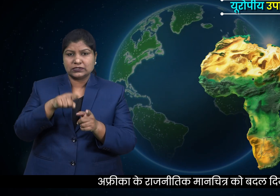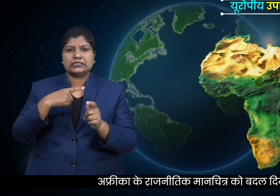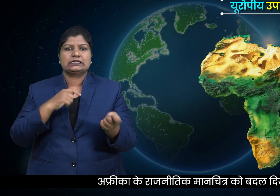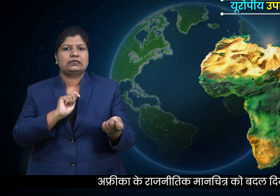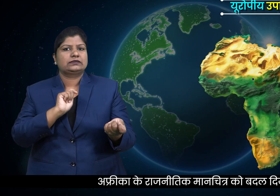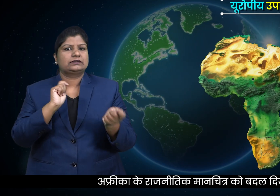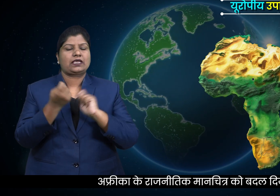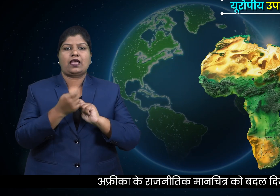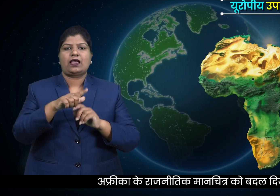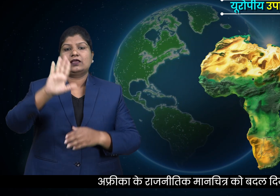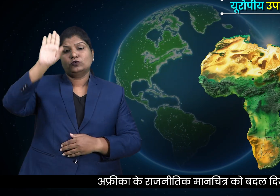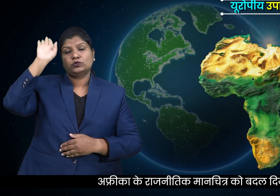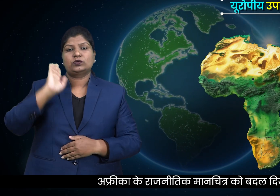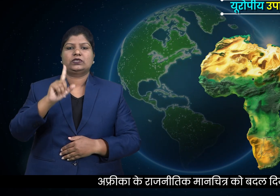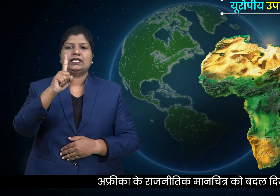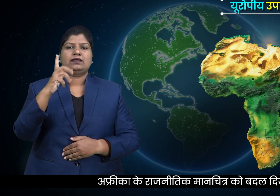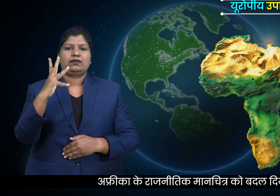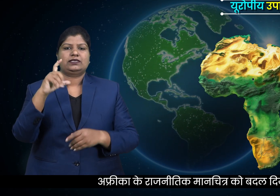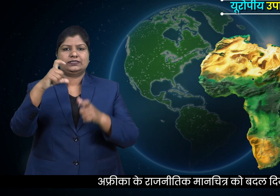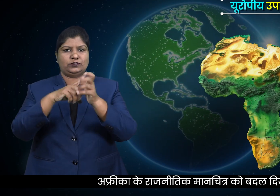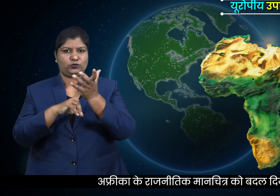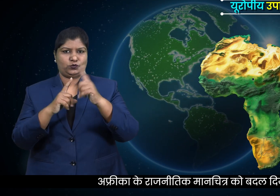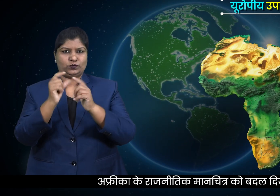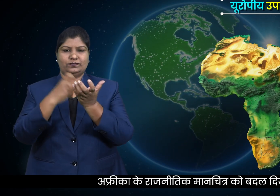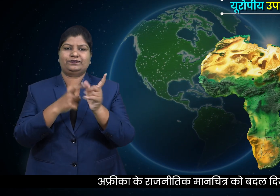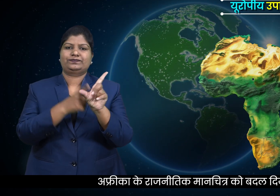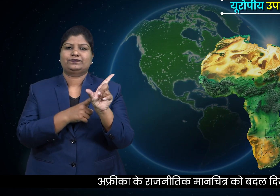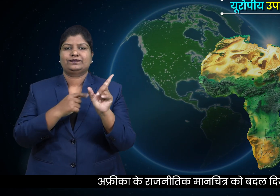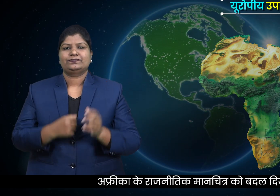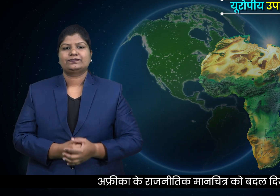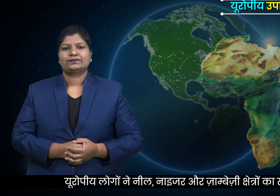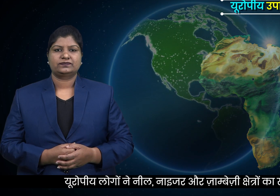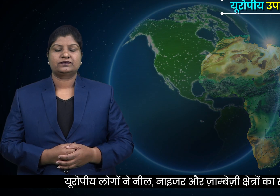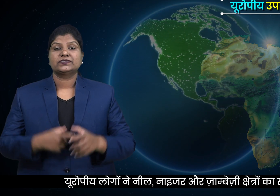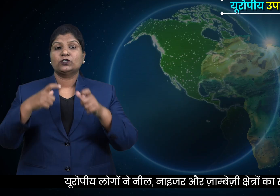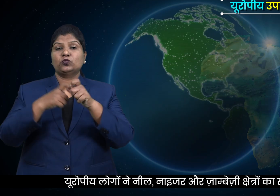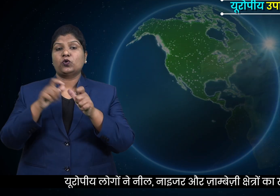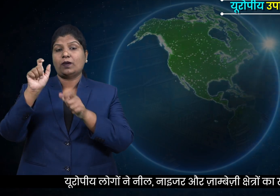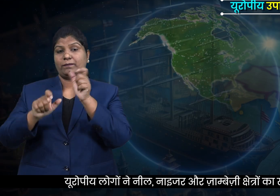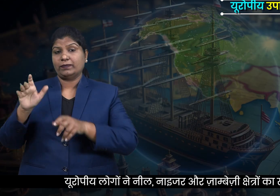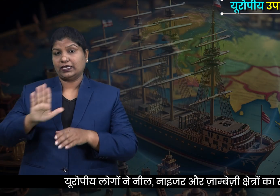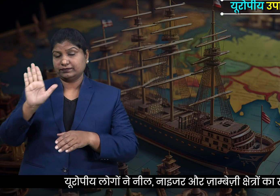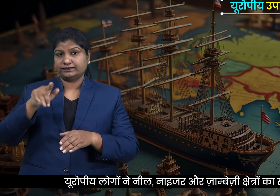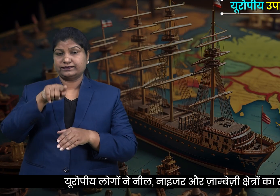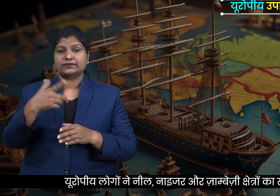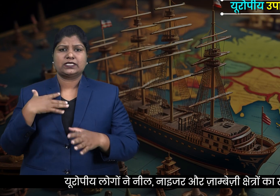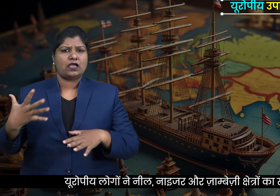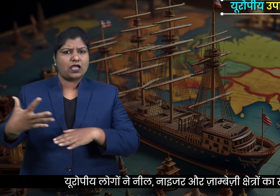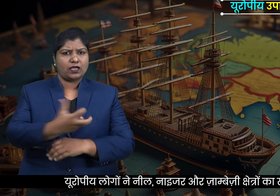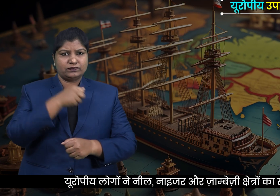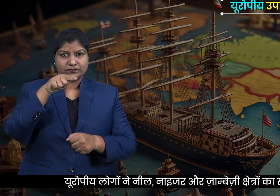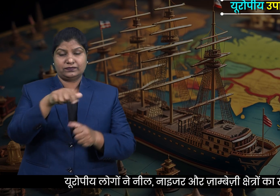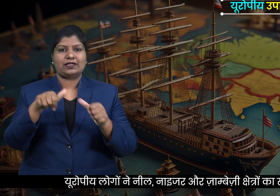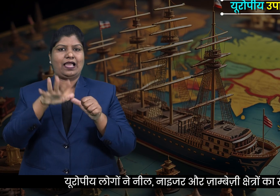राजनीतिक मानचित्र को बदल दिया। यूरोपीय लोगों ने नाइल, नाइजर